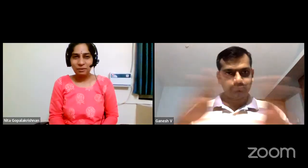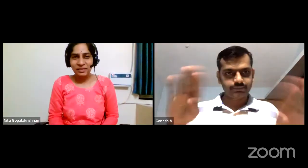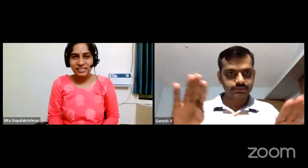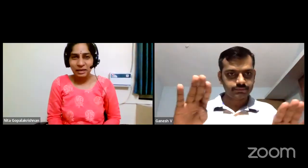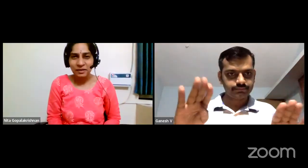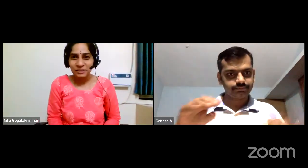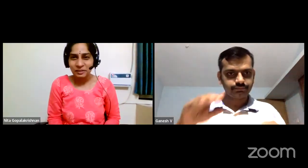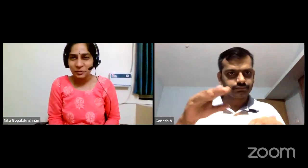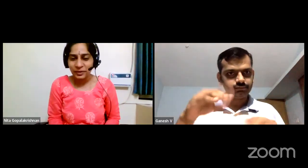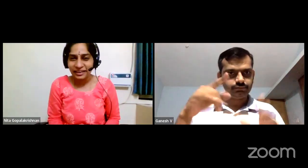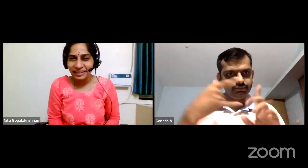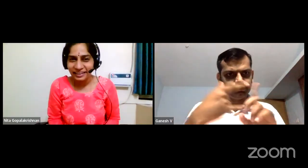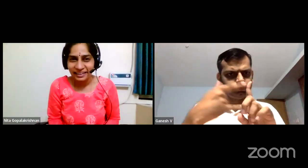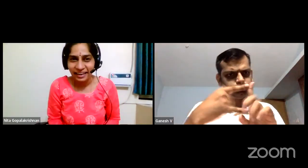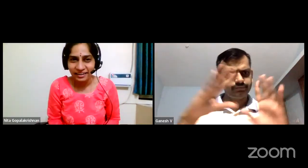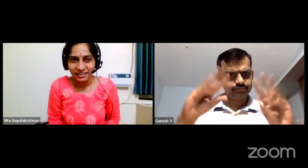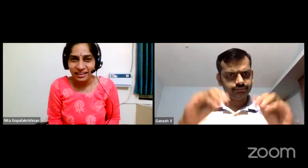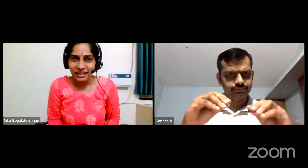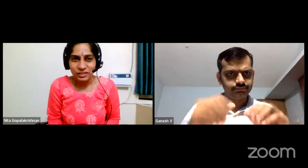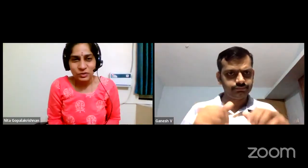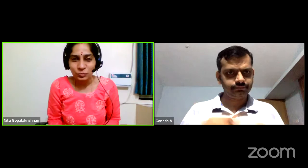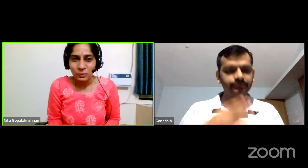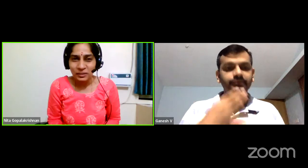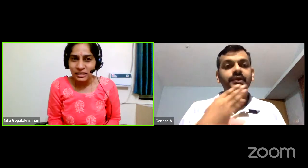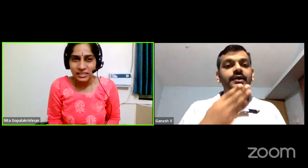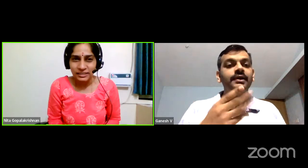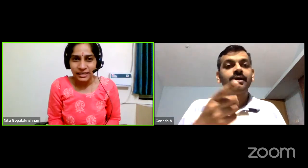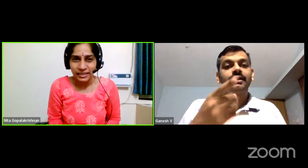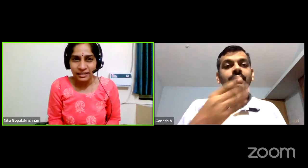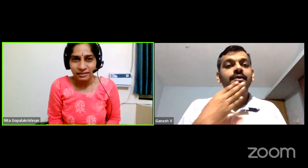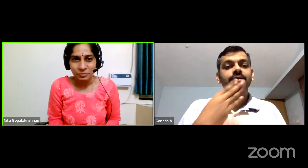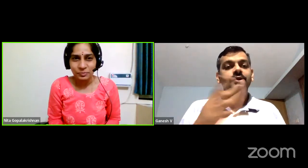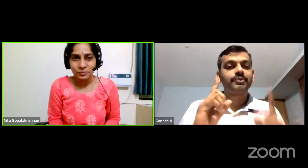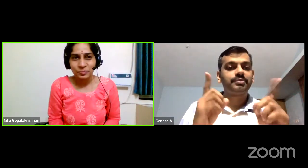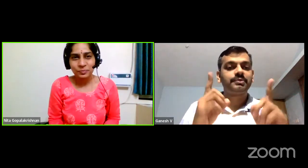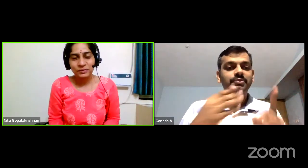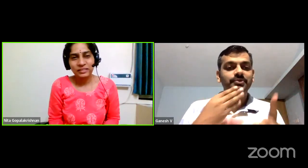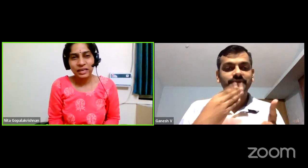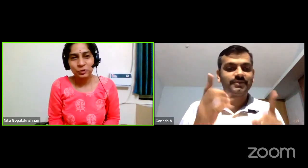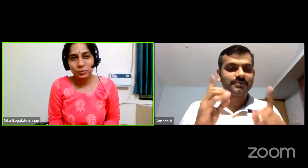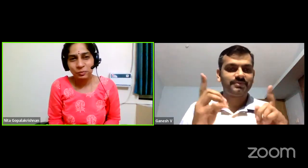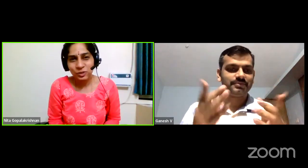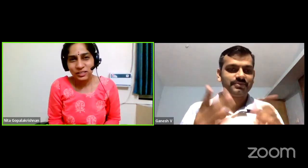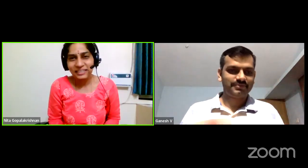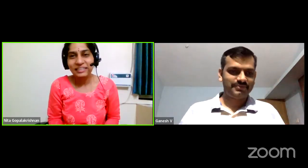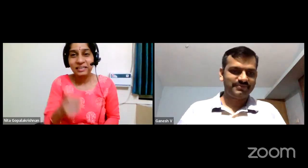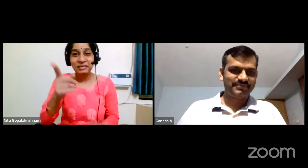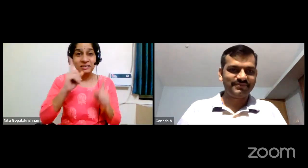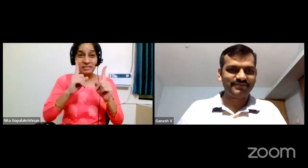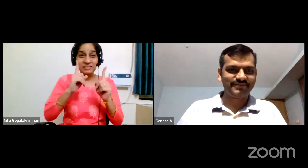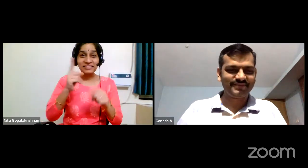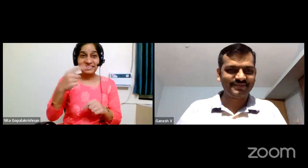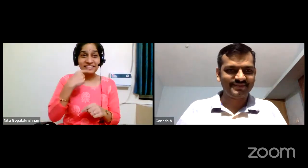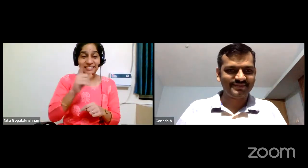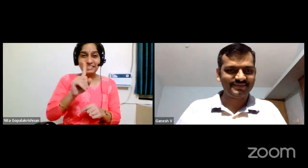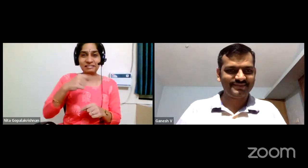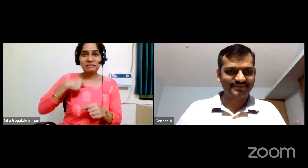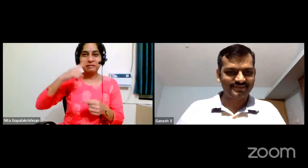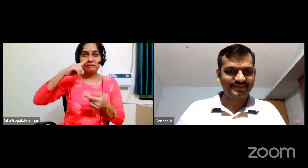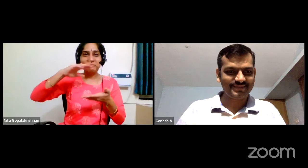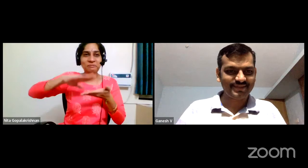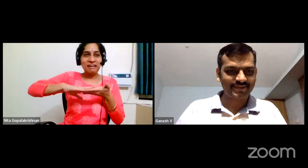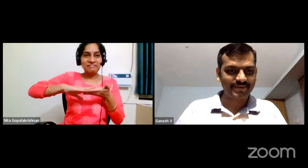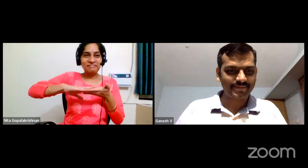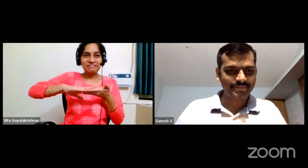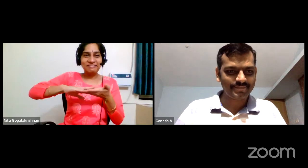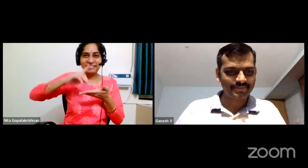मेरी अच्छा, वाइफ कह अभी रही है, टाइम खत्म हो गया है ना, जूम को बंद कर सकते हैं क्या? थैंक यू प्रभु जी। मेरी वाइफ कह रही है कि मैंने मैंने सुना